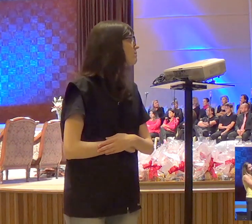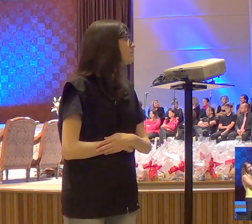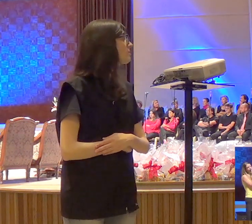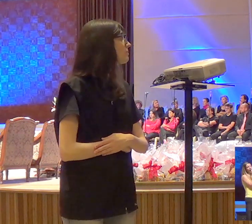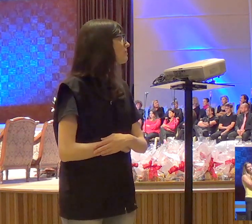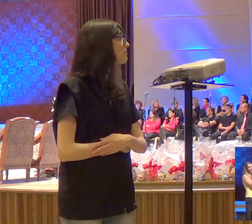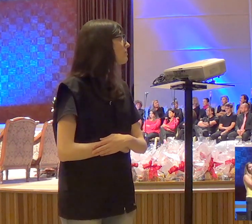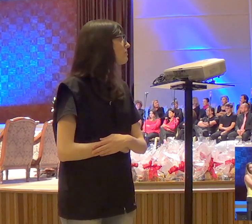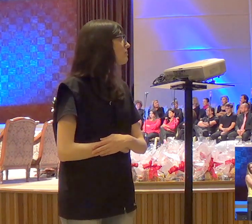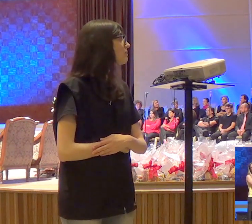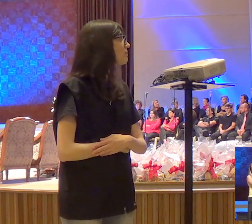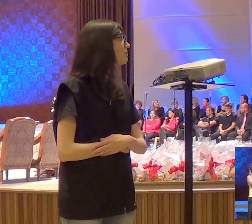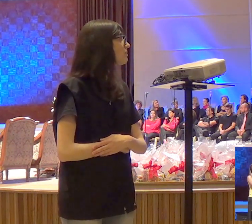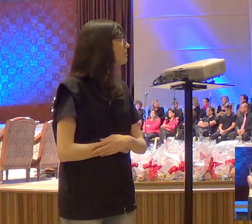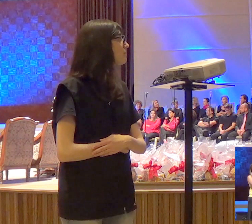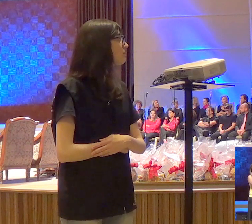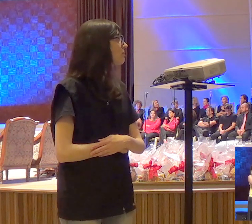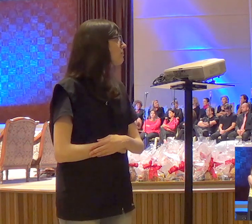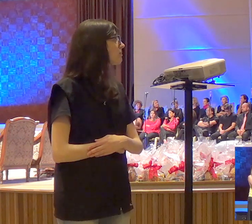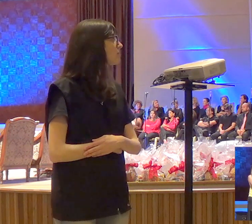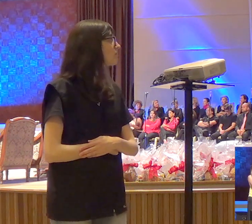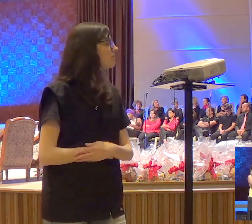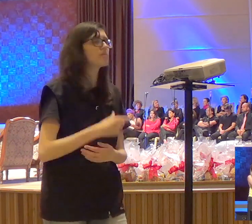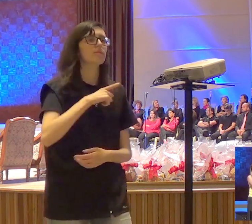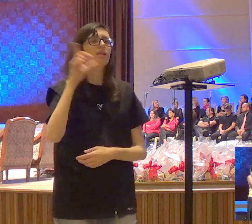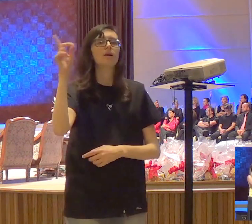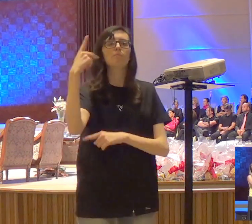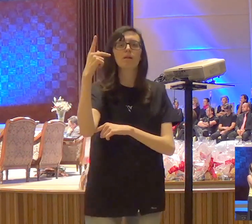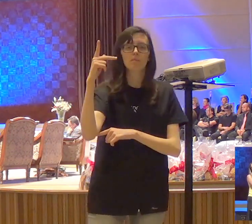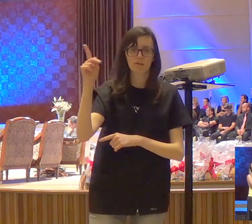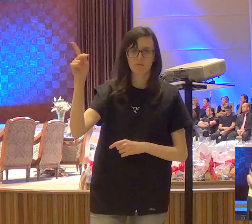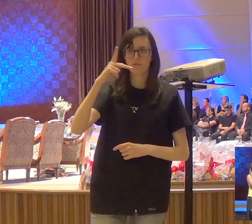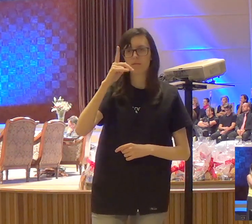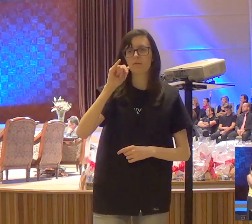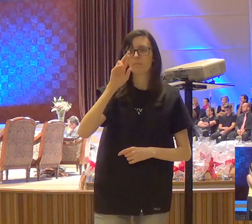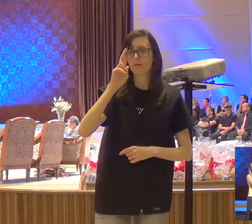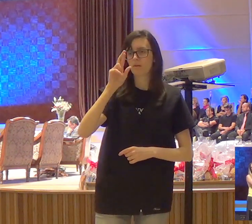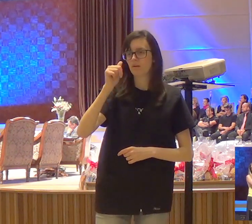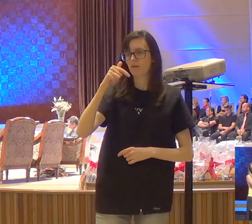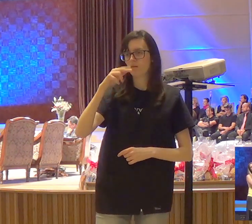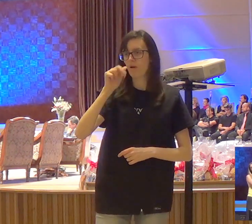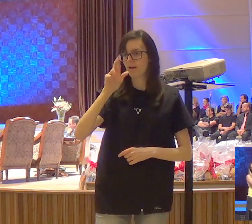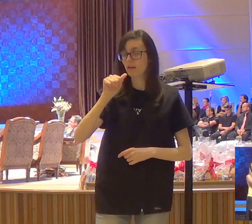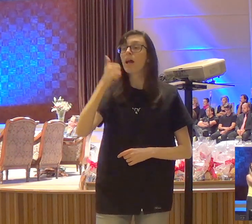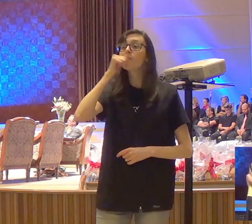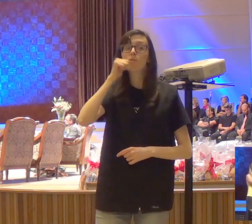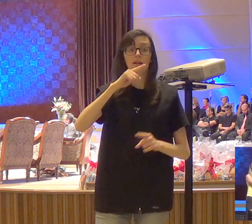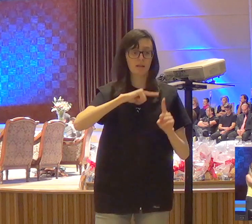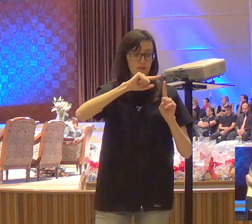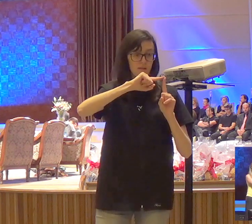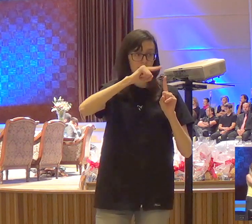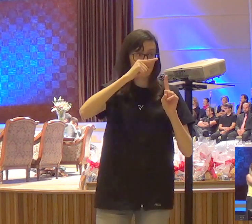prison. É uma área que a gente chama de creche no presídio feminino de Piraquara, é onde as mulheres dão à luz a crianças enquanto elas estão